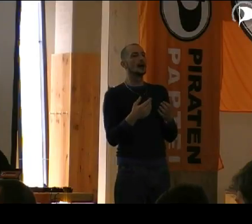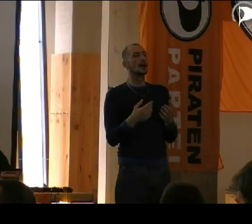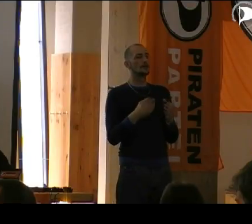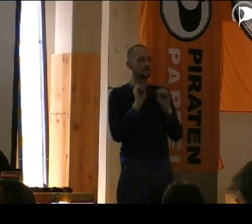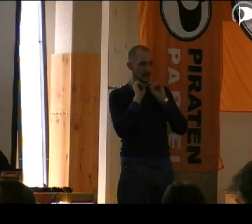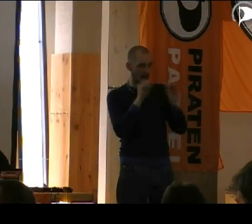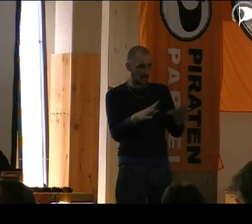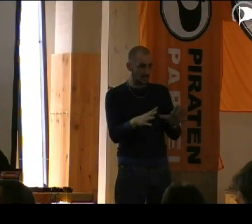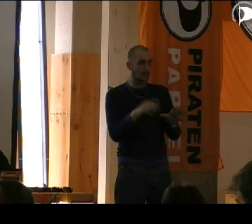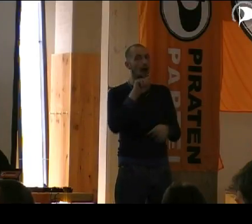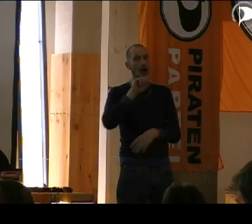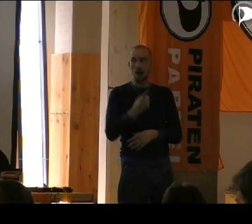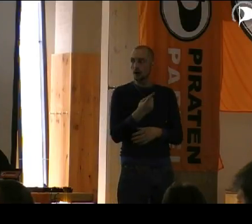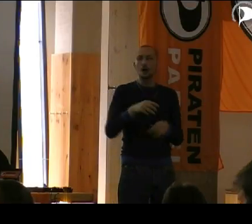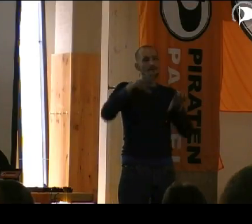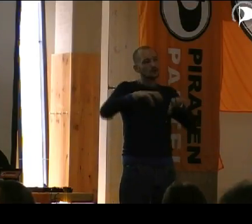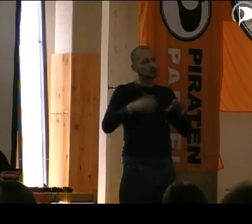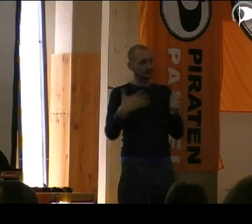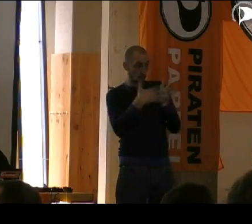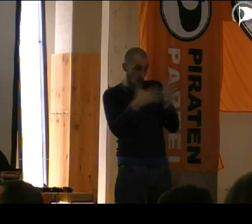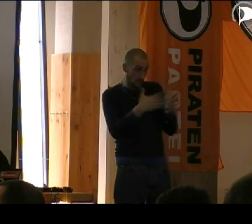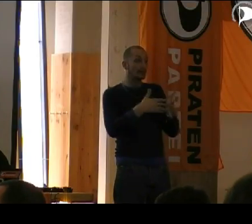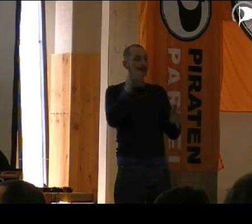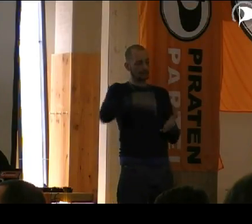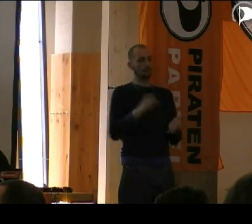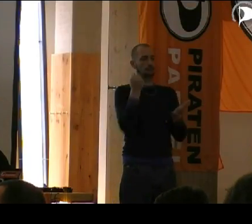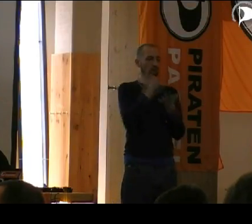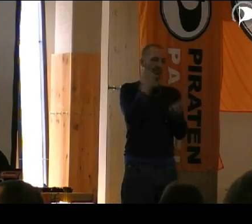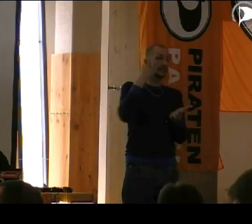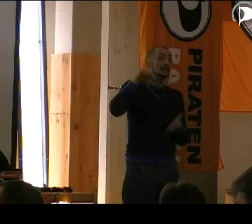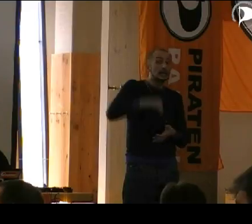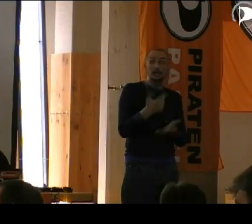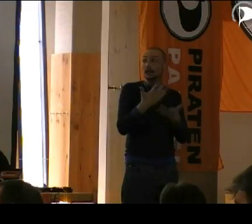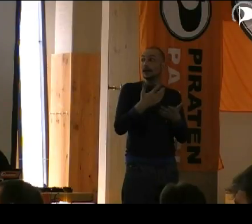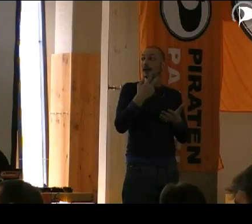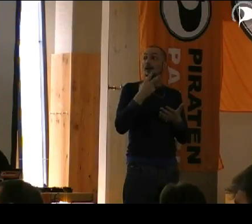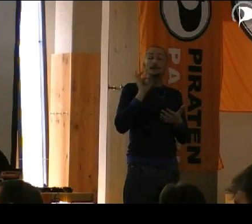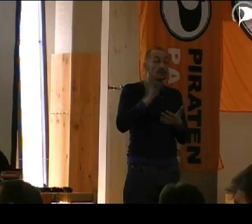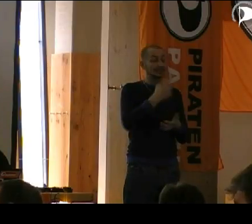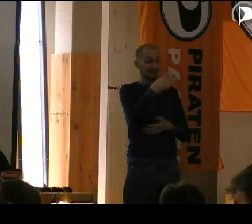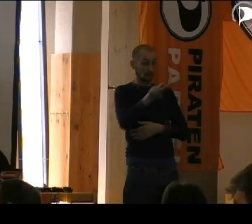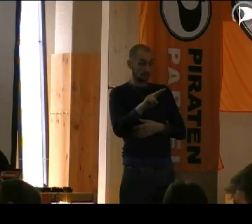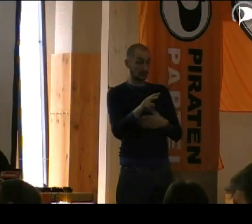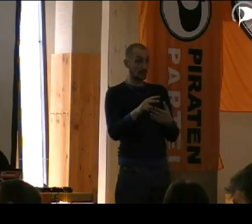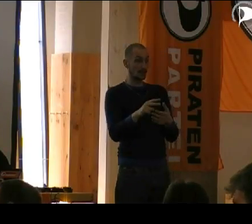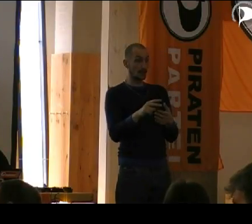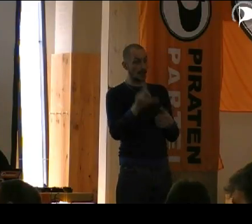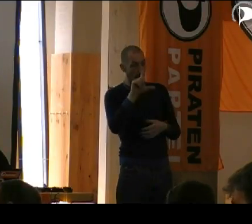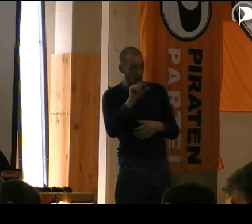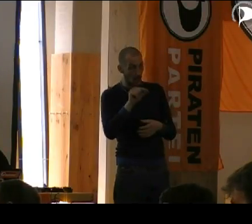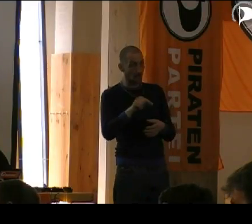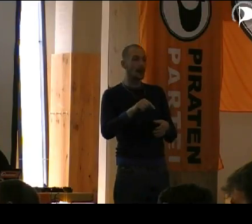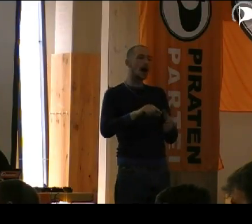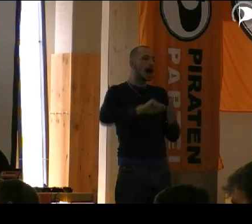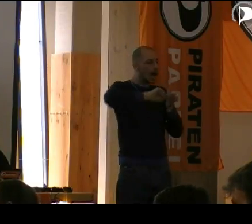bestätigt wurde der ist vollständig klar für 2011 noch einen abschluss laden aber